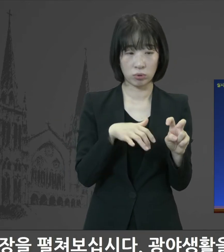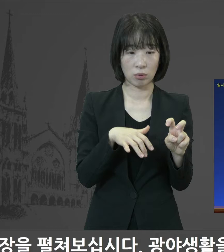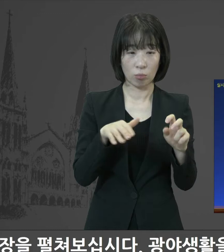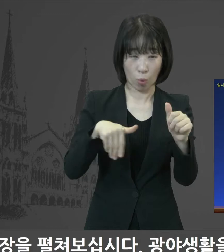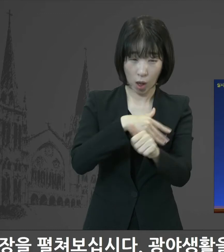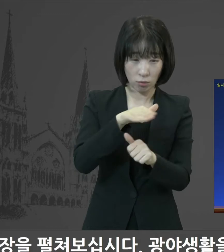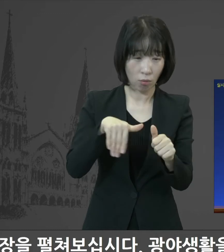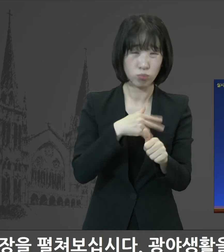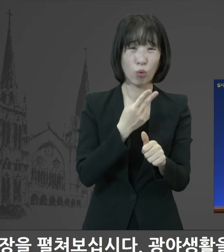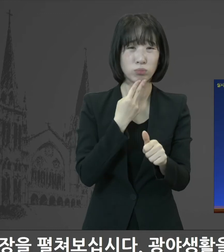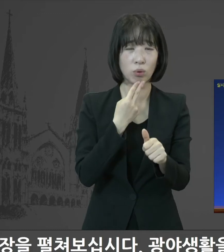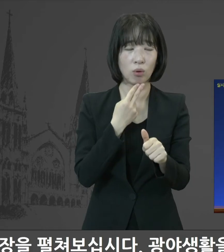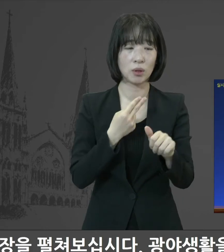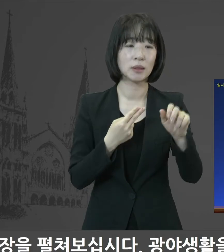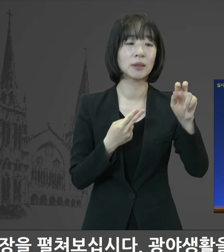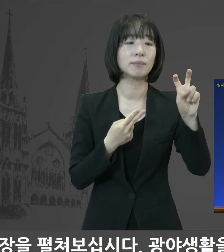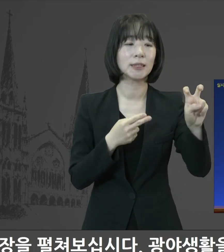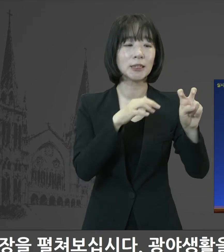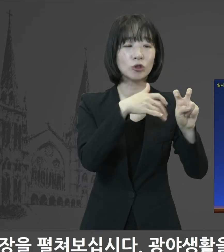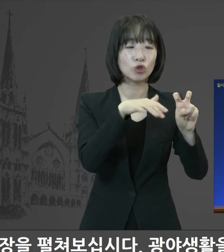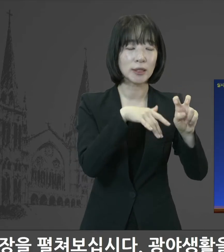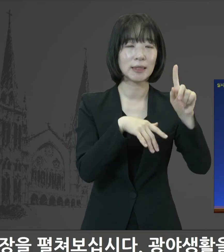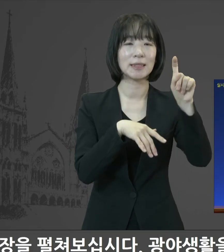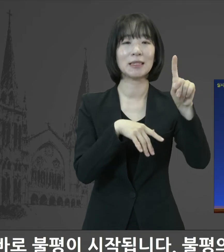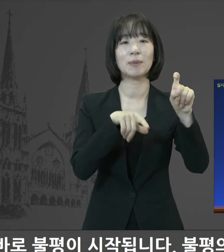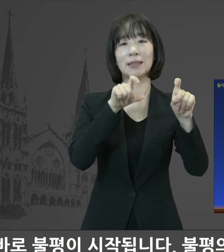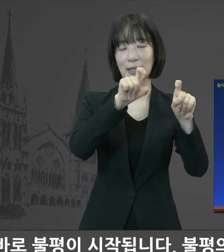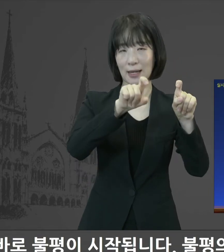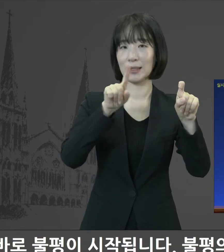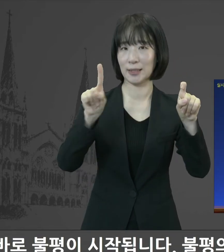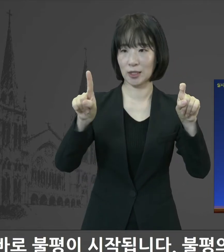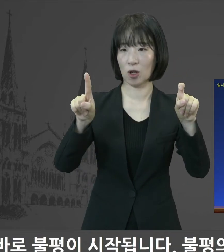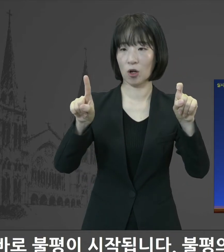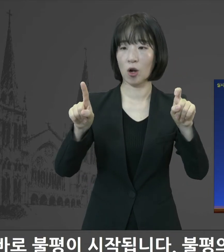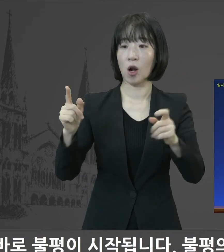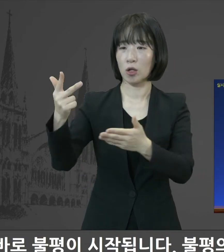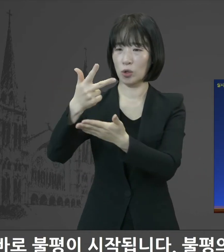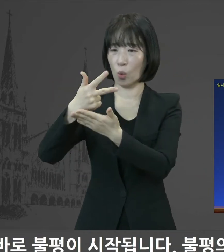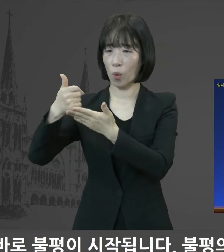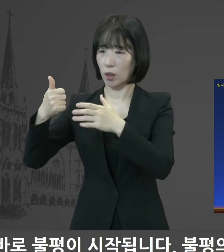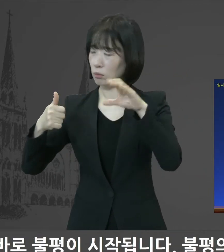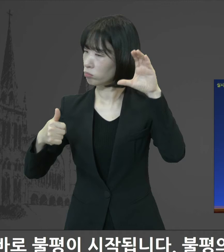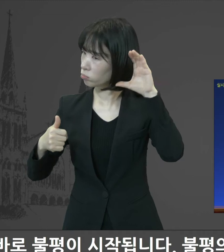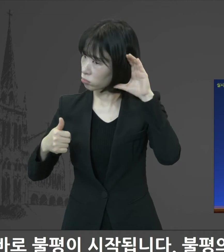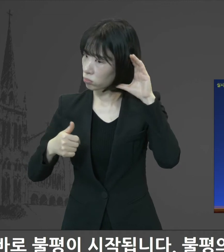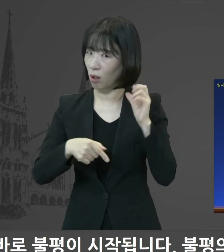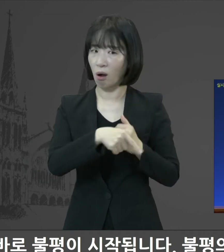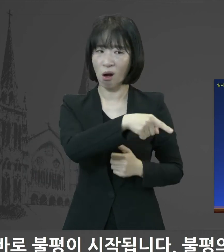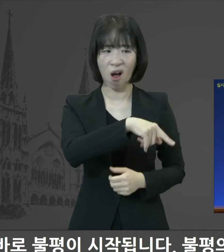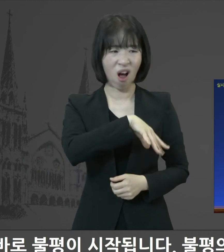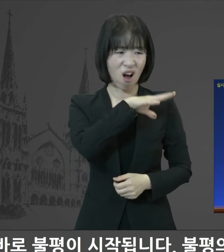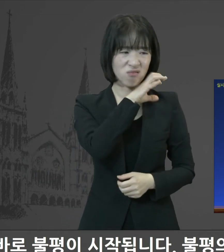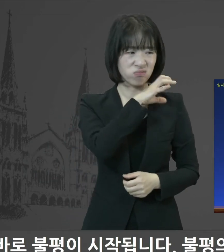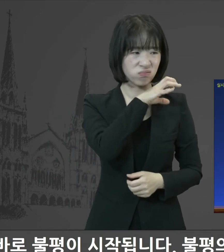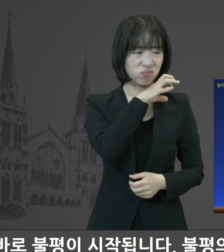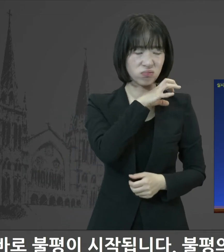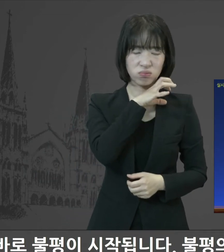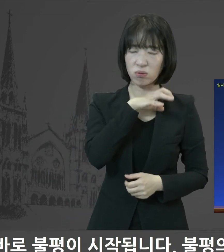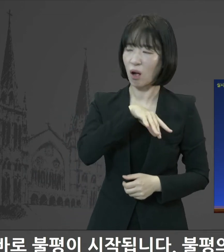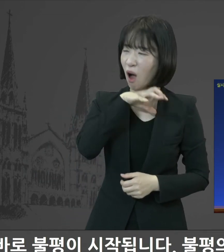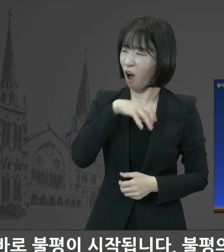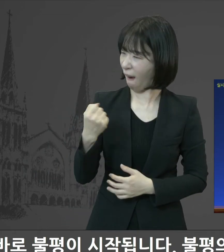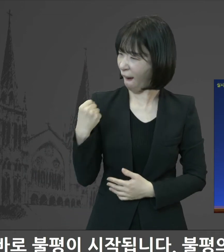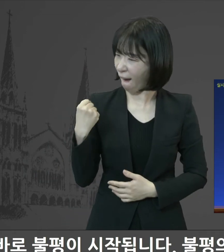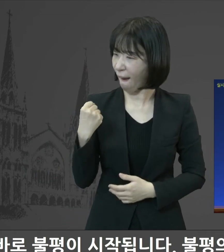환경도 없어요. 11장 1절에 보면 여호와께서 들으시기에 백성이 악한 말로 원망하며 여호와께서 들으시고 진노하사